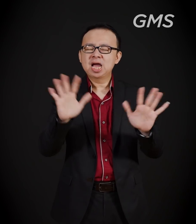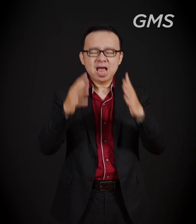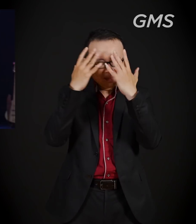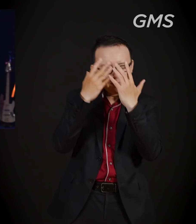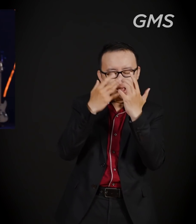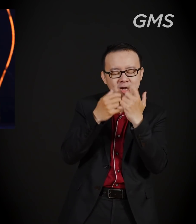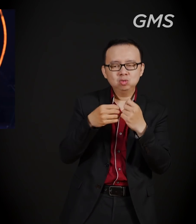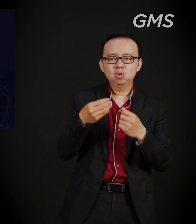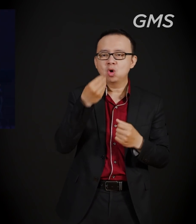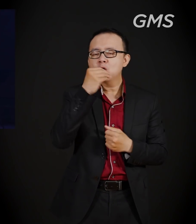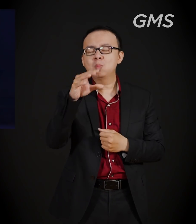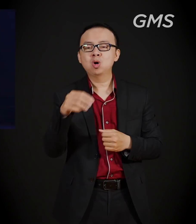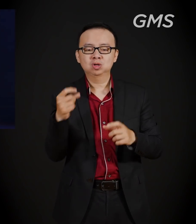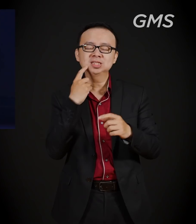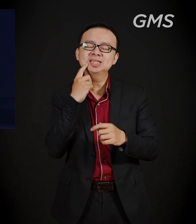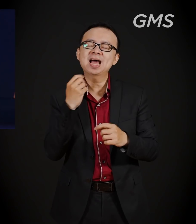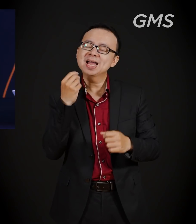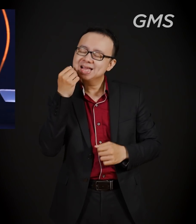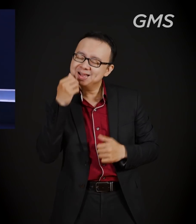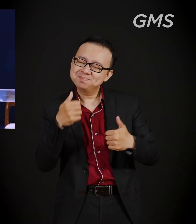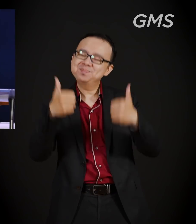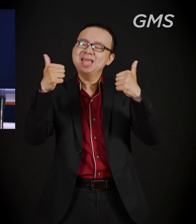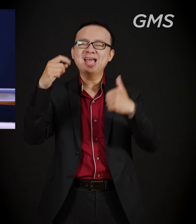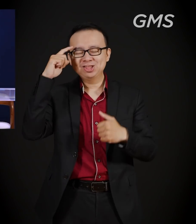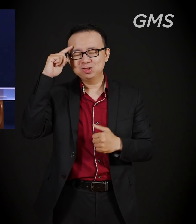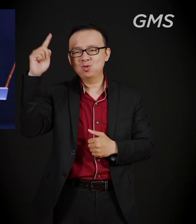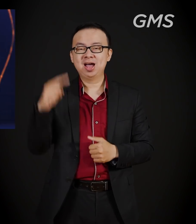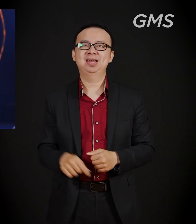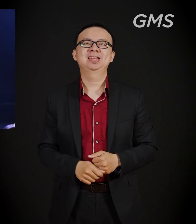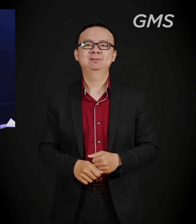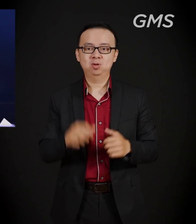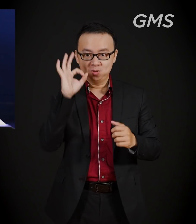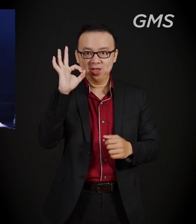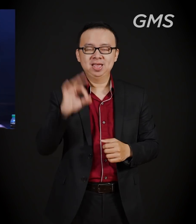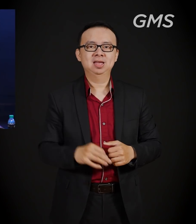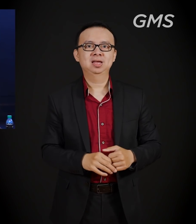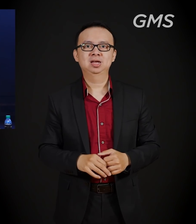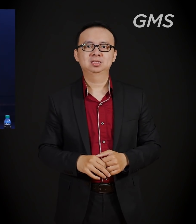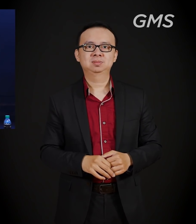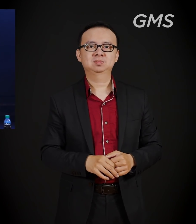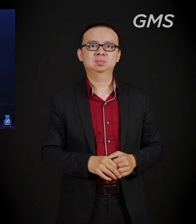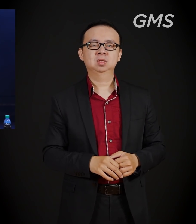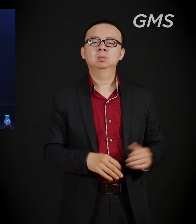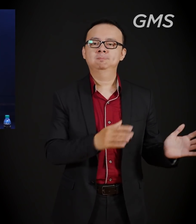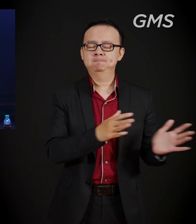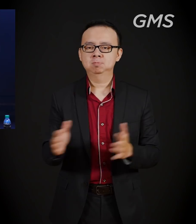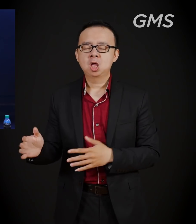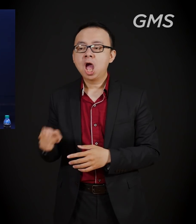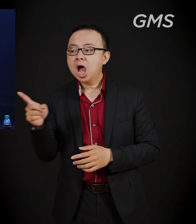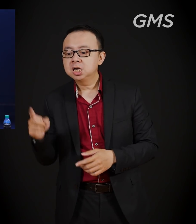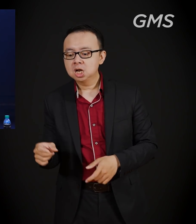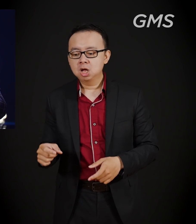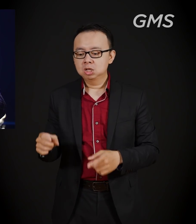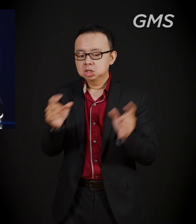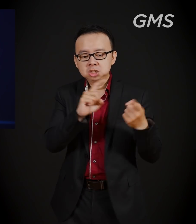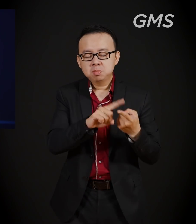kebaikan Tuhan. Orang mau bilang sama kita, oh dia ini sebentar-bentar ngomong Tuhan, sebentar-bentar ngomong